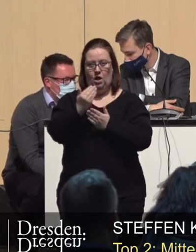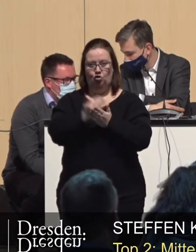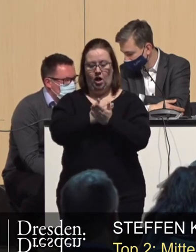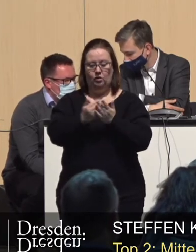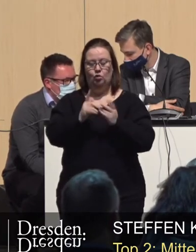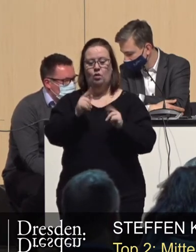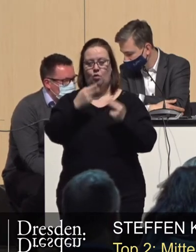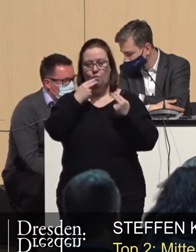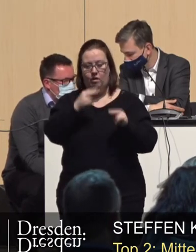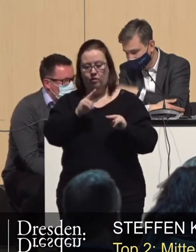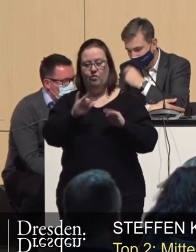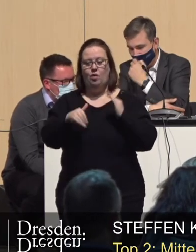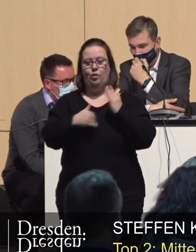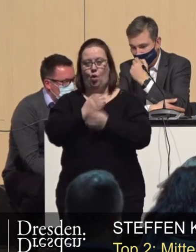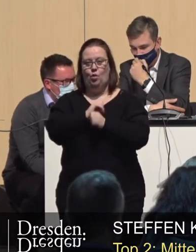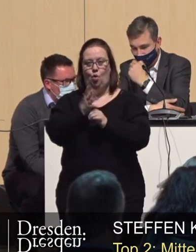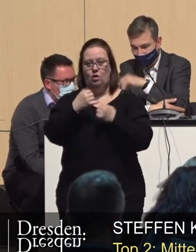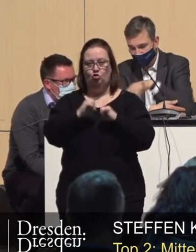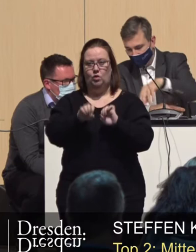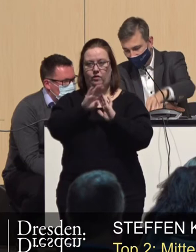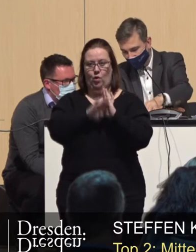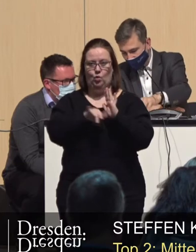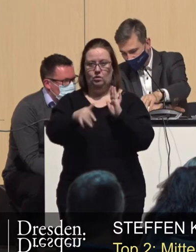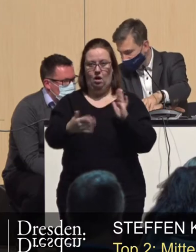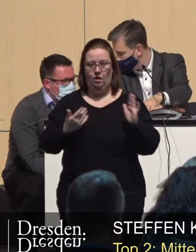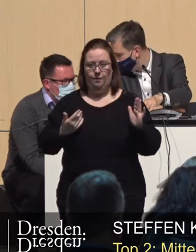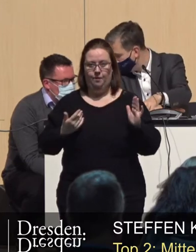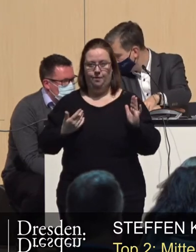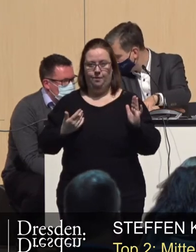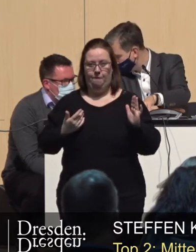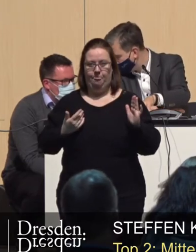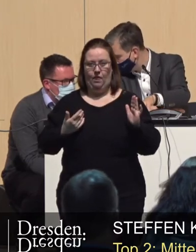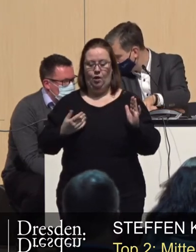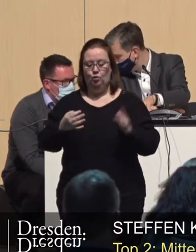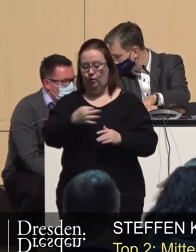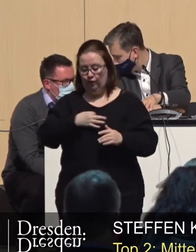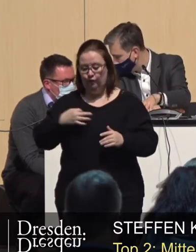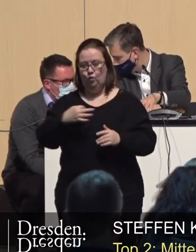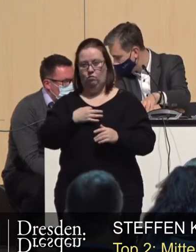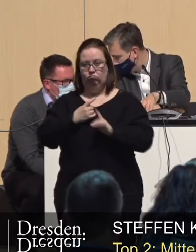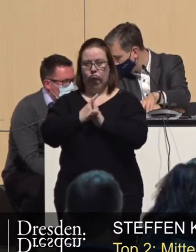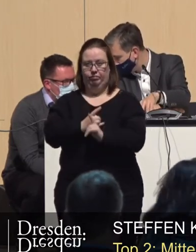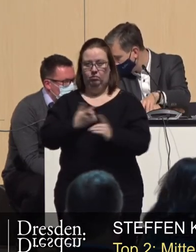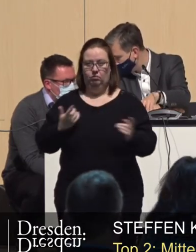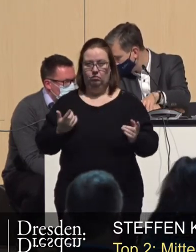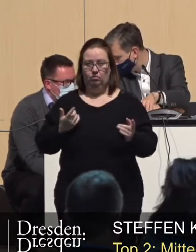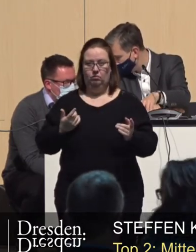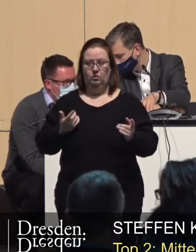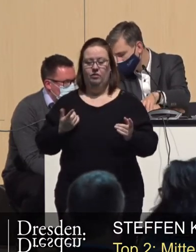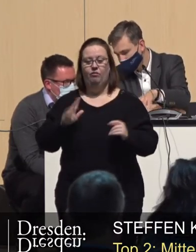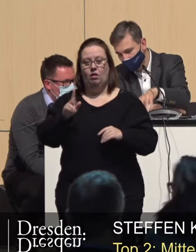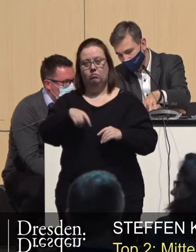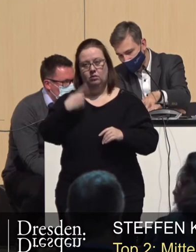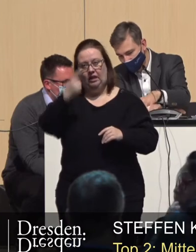dann beantwortet, wenn es eine neue Corona-Schutzverordnung gibt. Und die wird für uns maßgebend sein. Denn dann werden wir